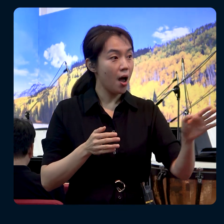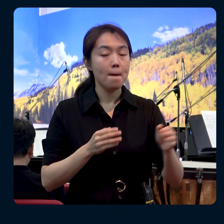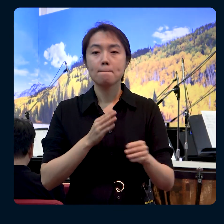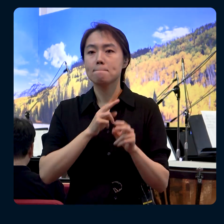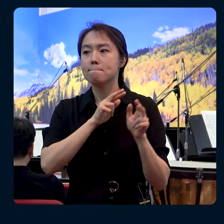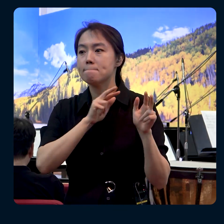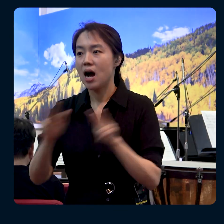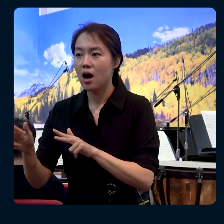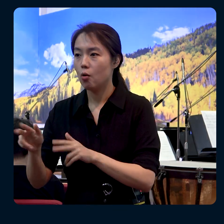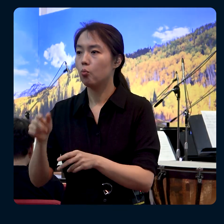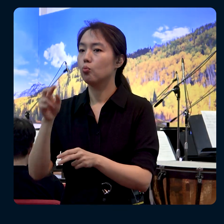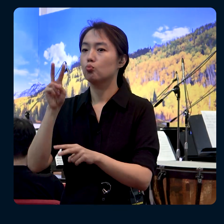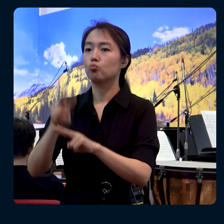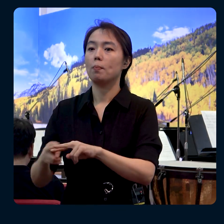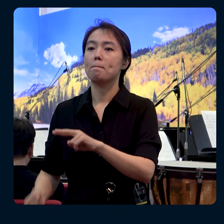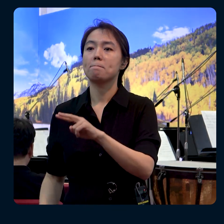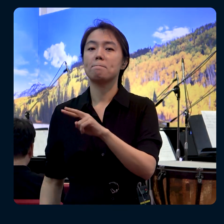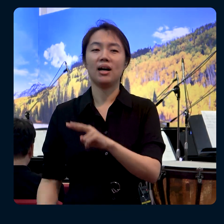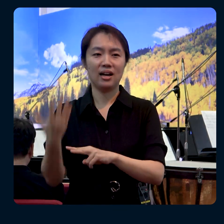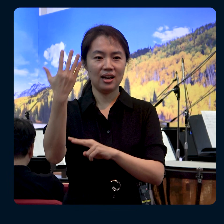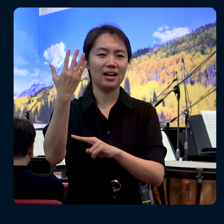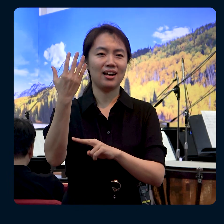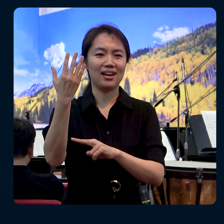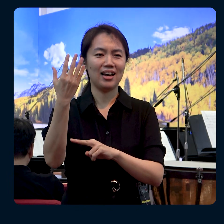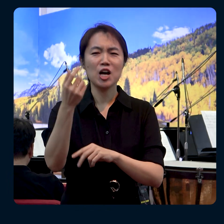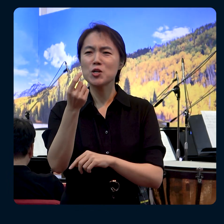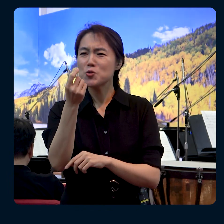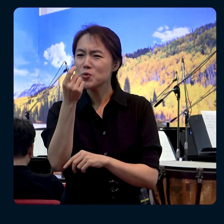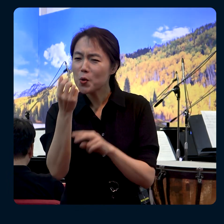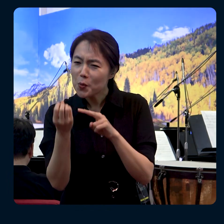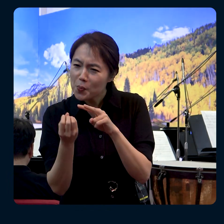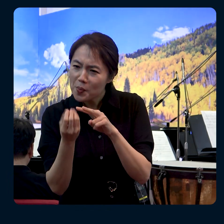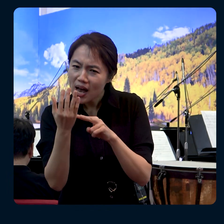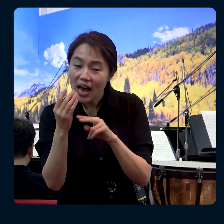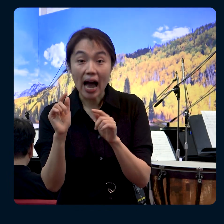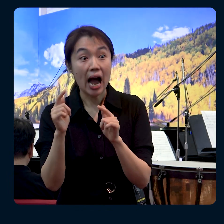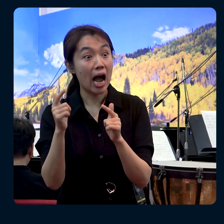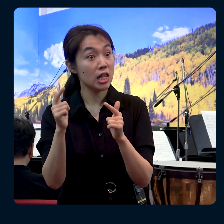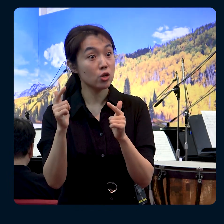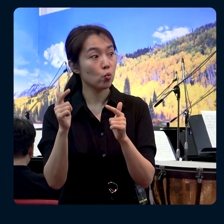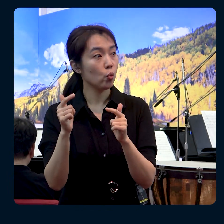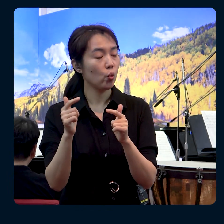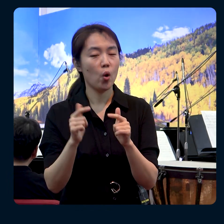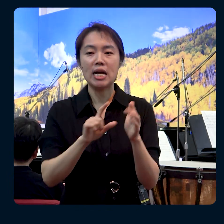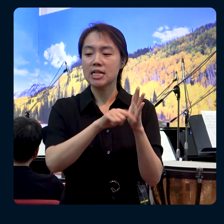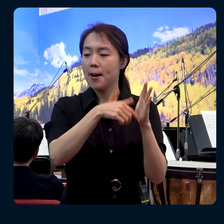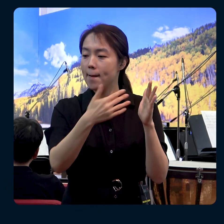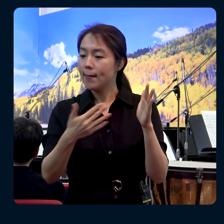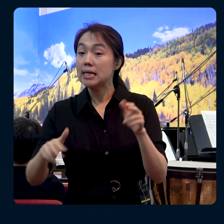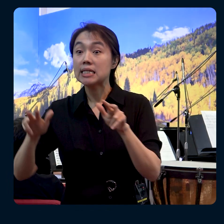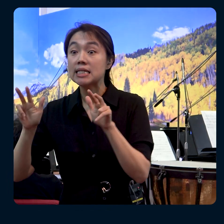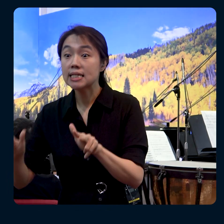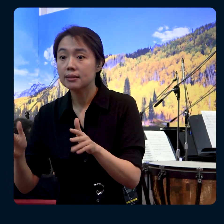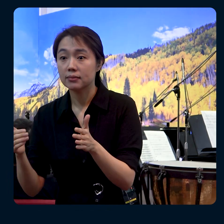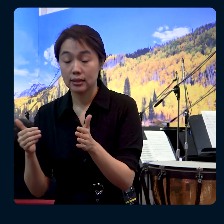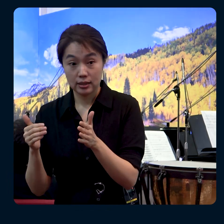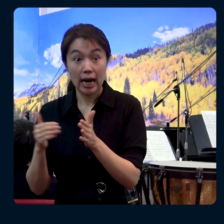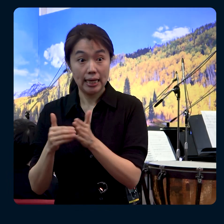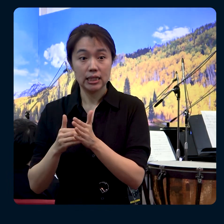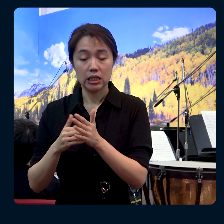거예요. 그것도 그냥 조금 나온 게 아닙니다. 지금까지 브엘세바는요, 이스라엘 최남단